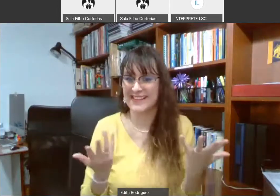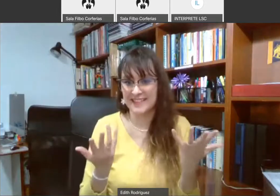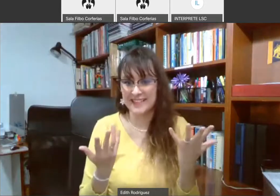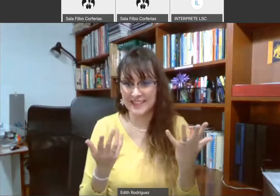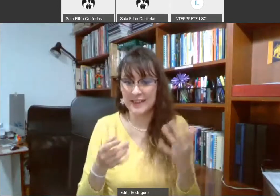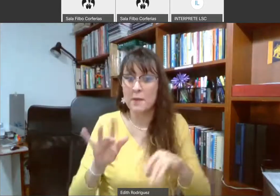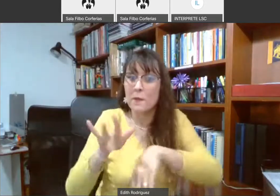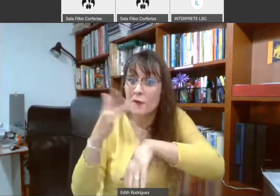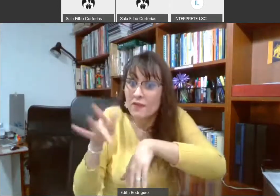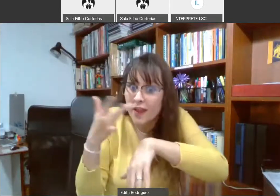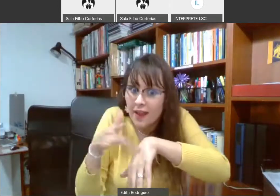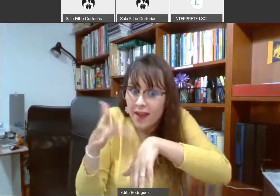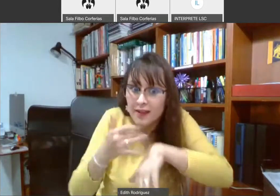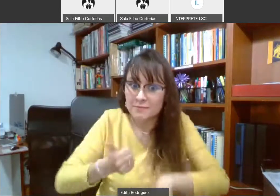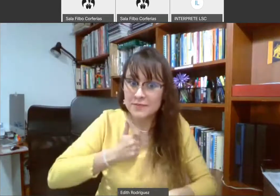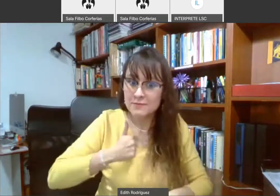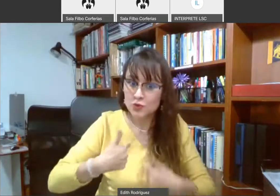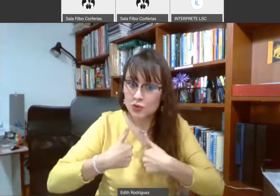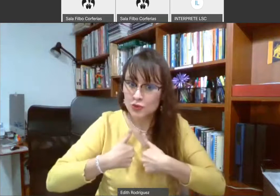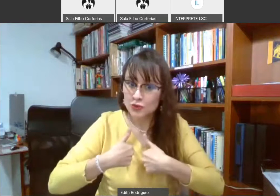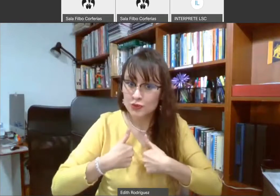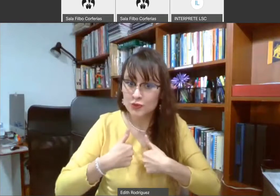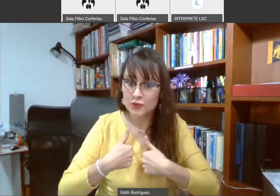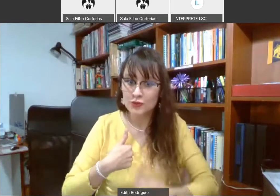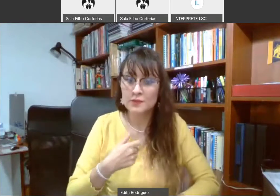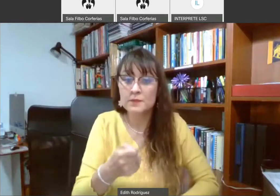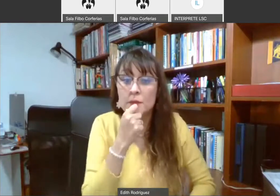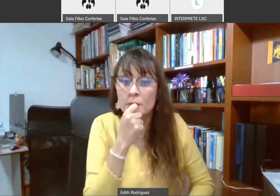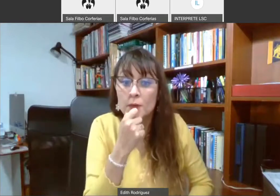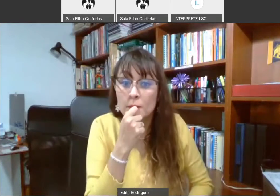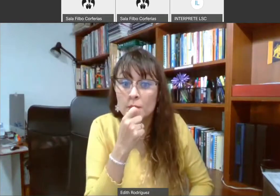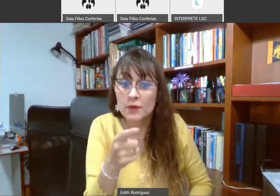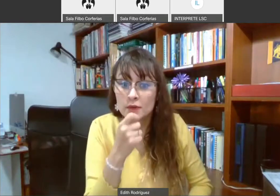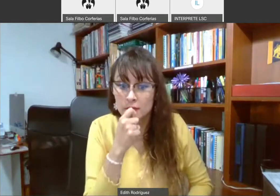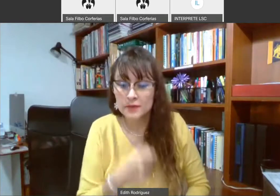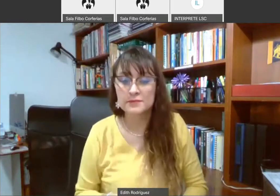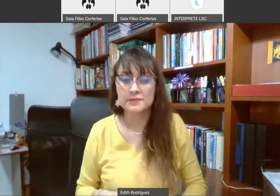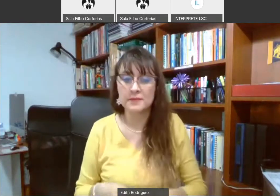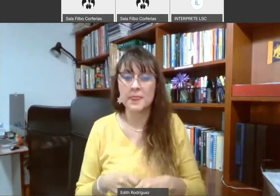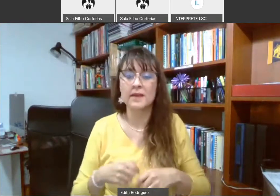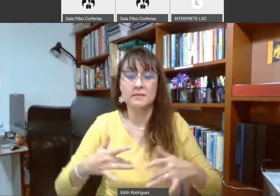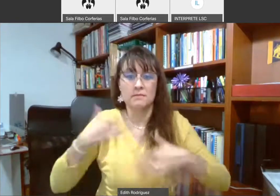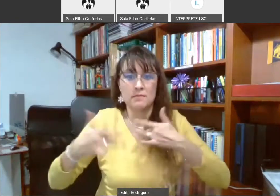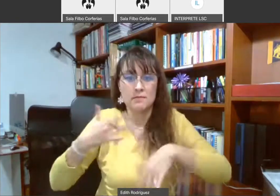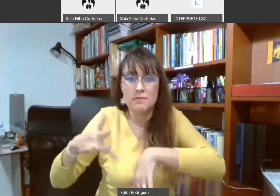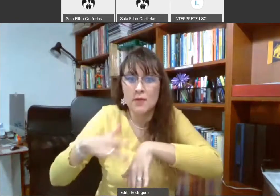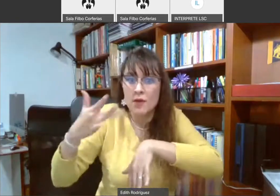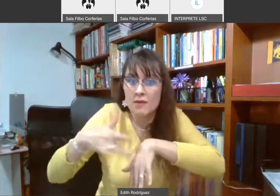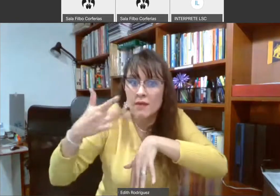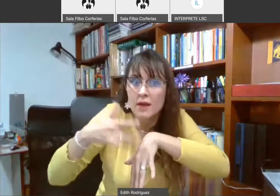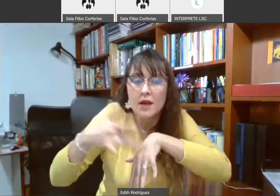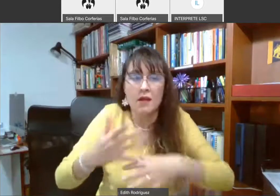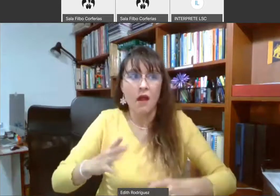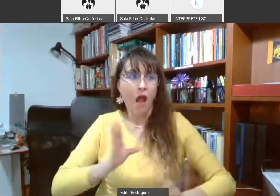Y de esta manera se genera emoción en la lectura. Esta es muy importante motivar, es muy